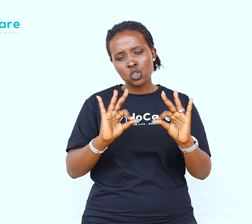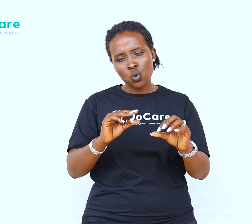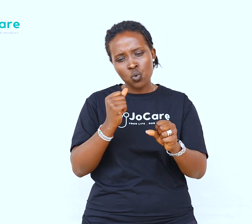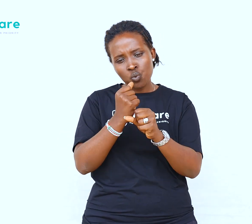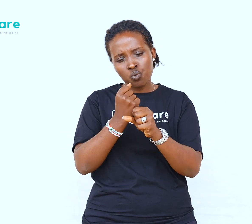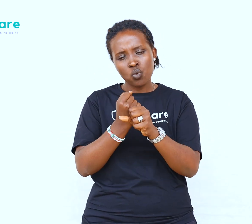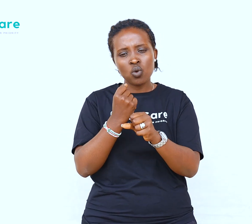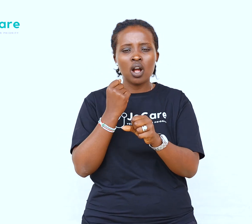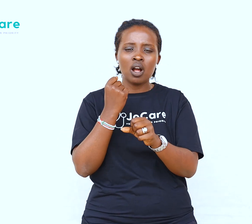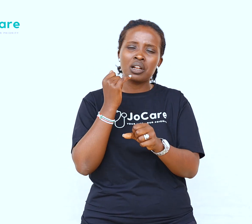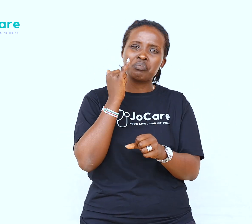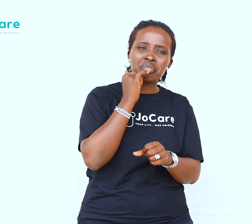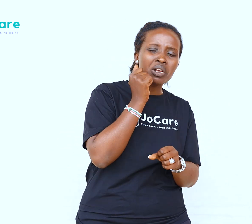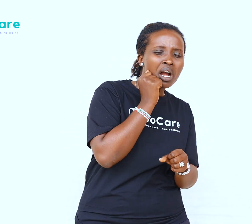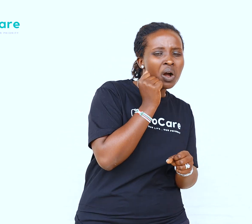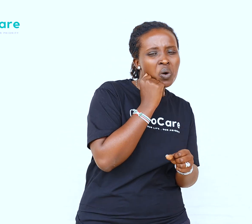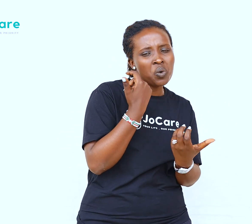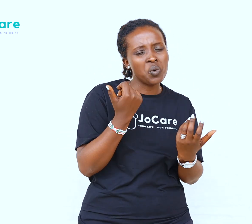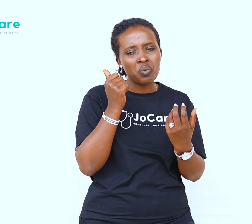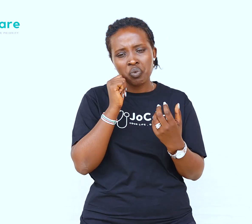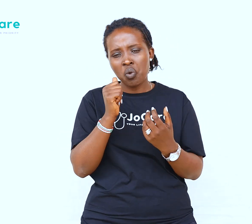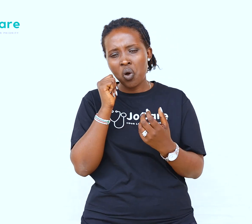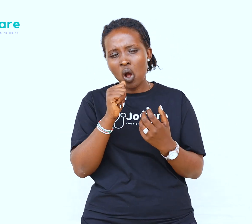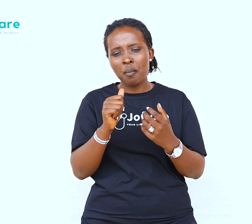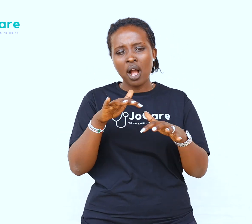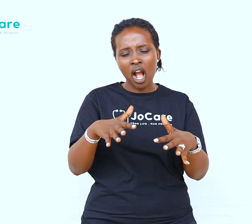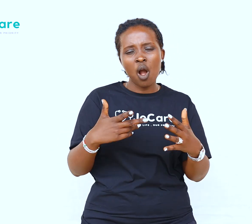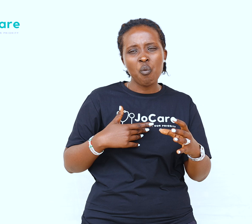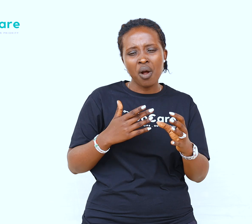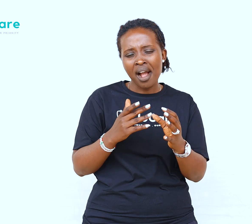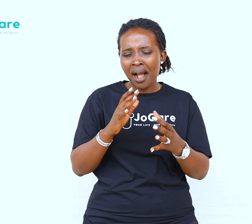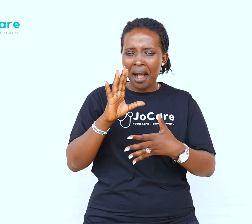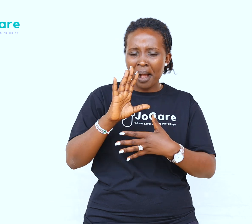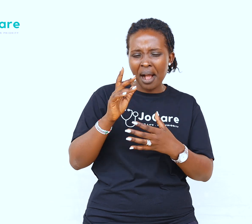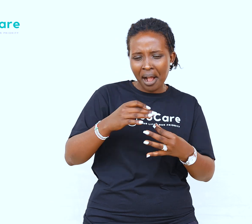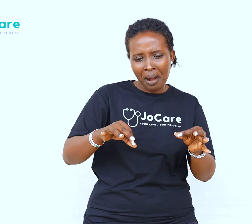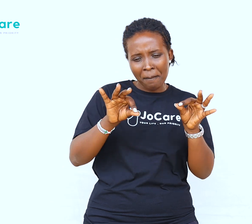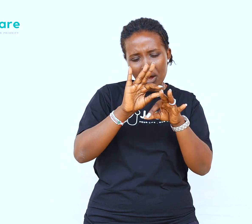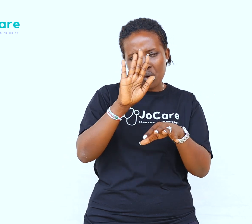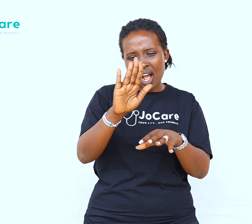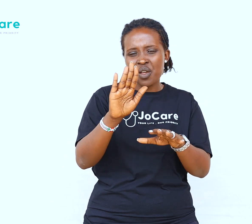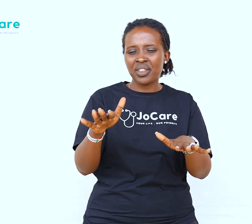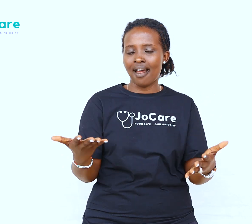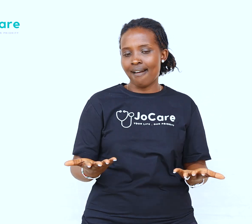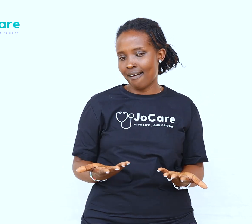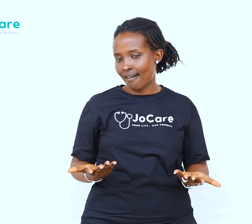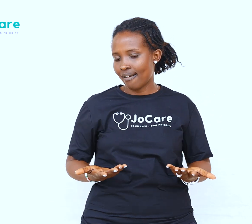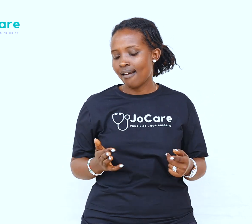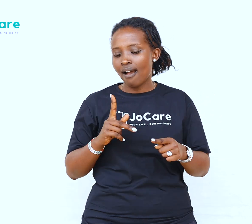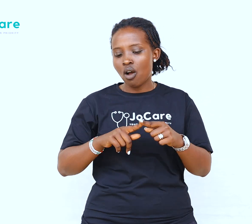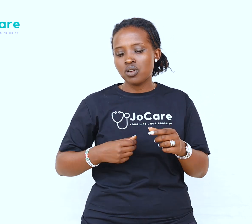ite, icyiza cyayo, akamaro kayo nakahe. Reka muhe